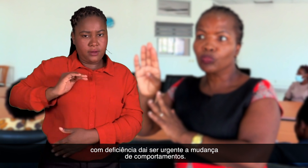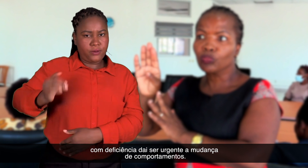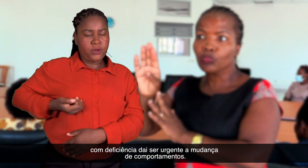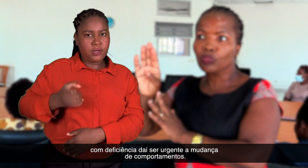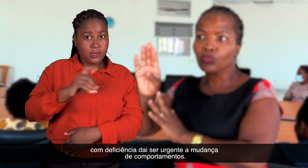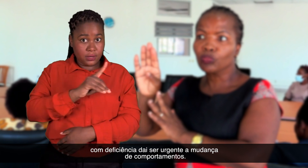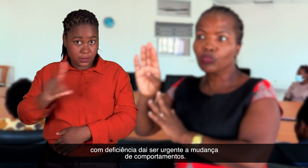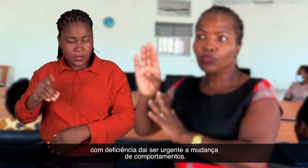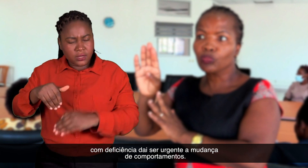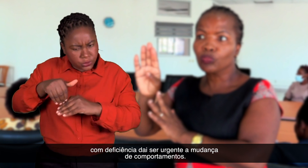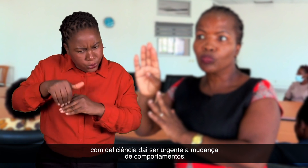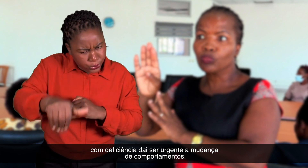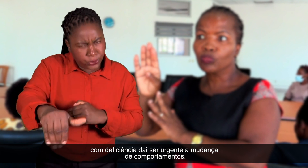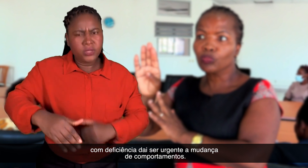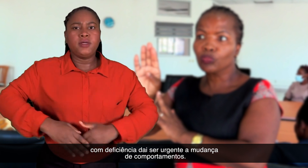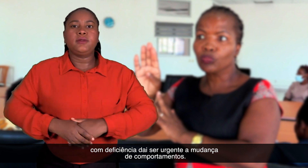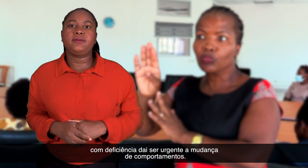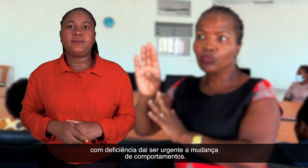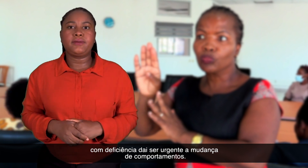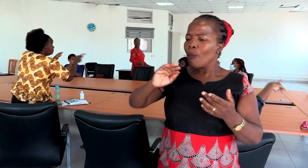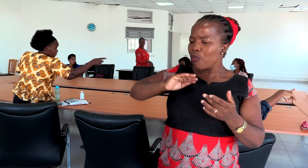urgente a mudança de comportamento.